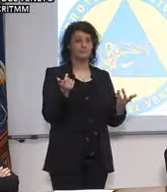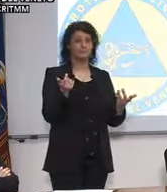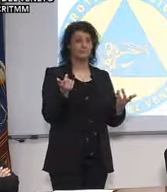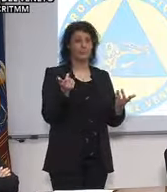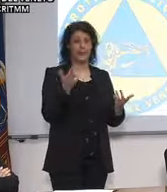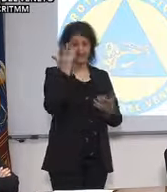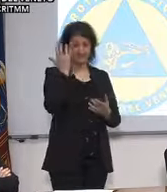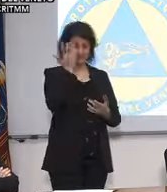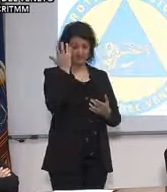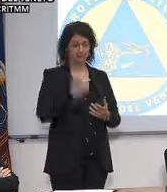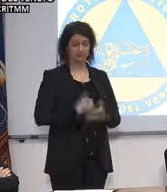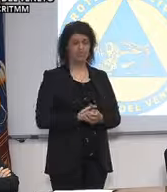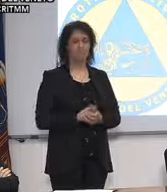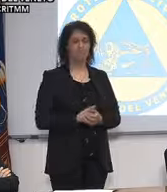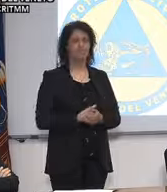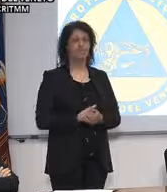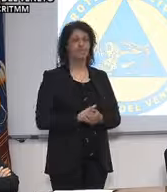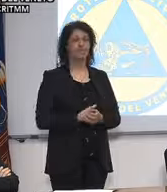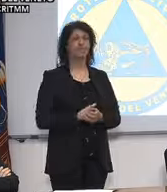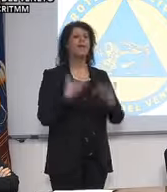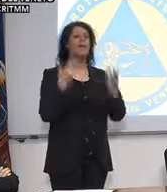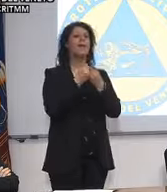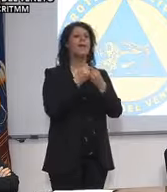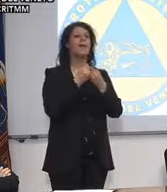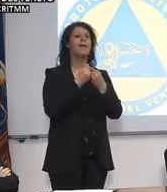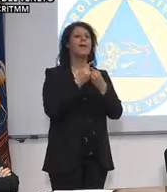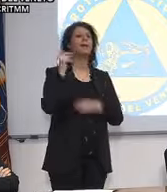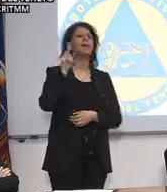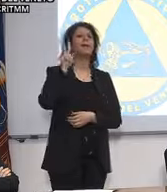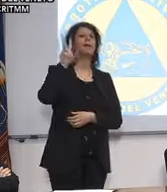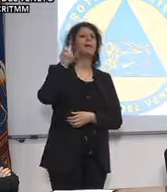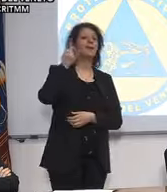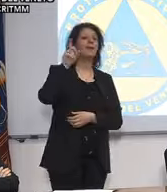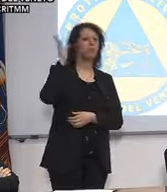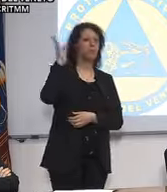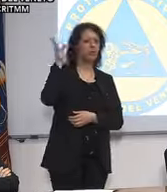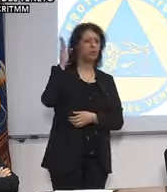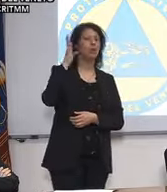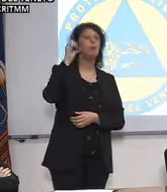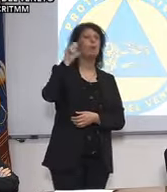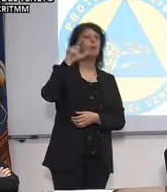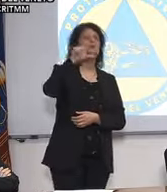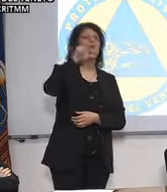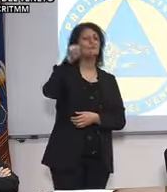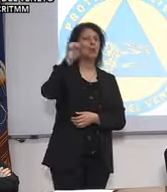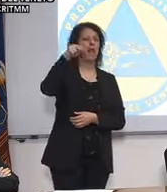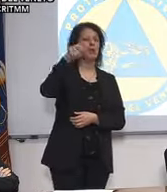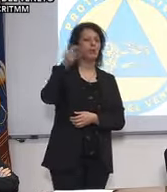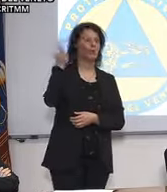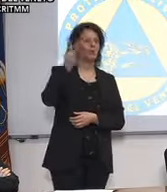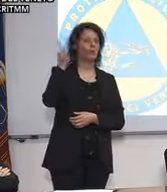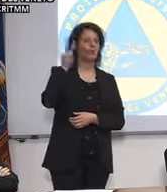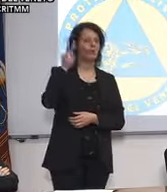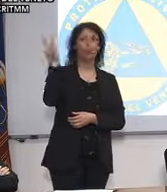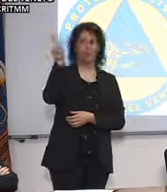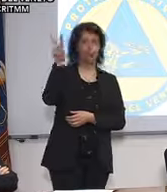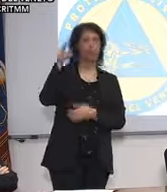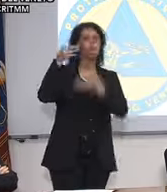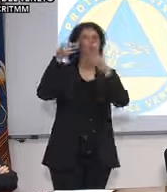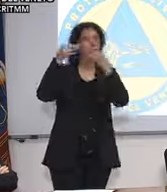ad esempio, di Trento e Bolzano possono assumere delle decisioni che sono assolutamente più come si può